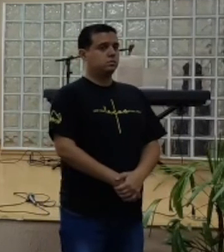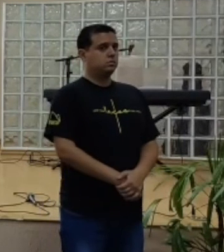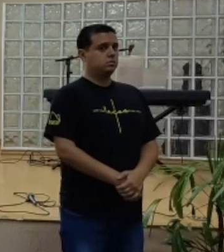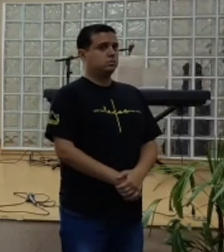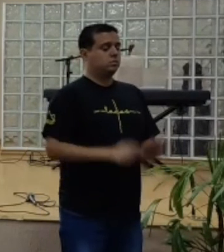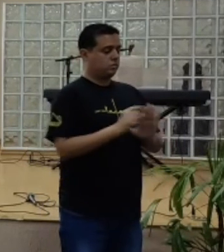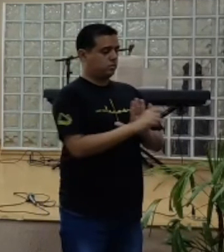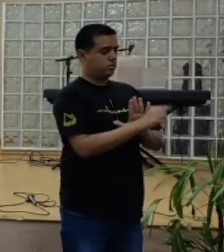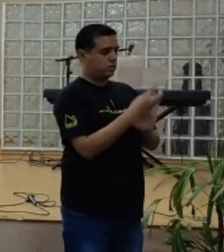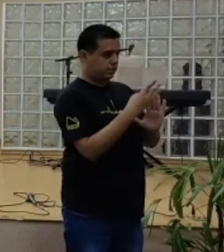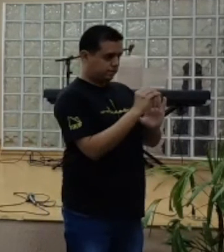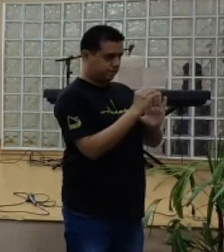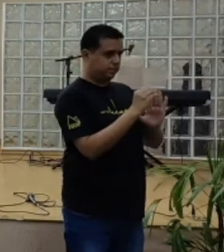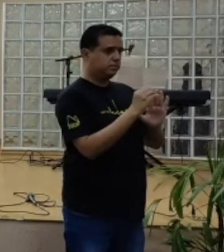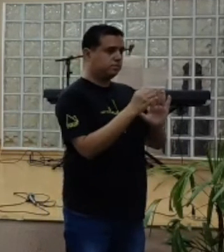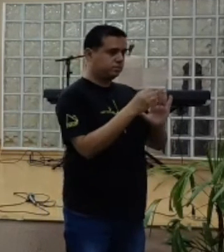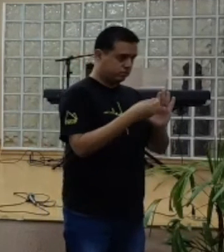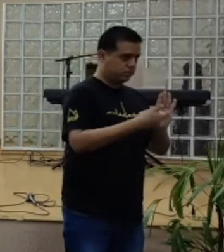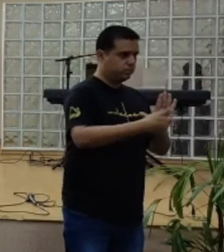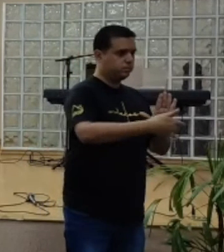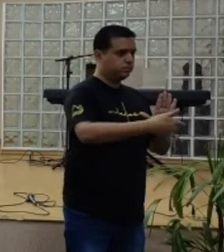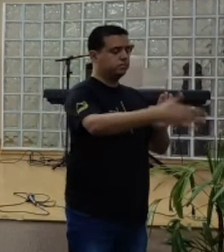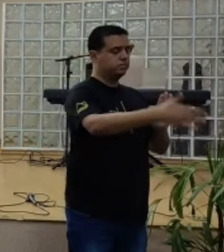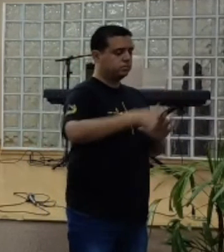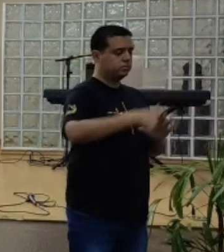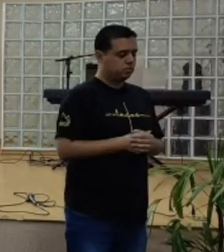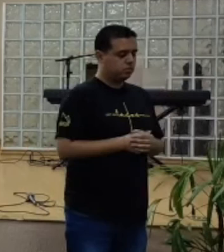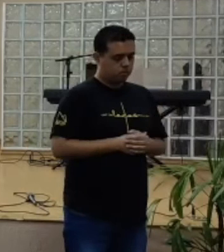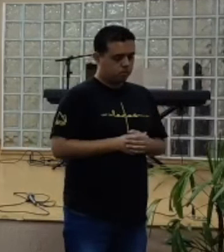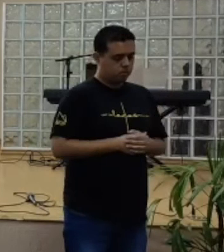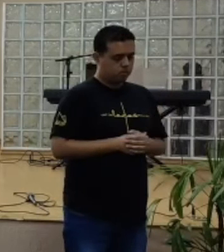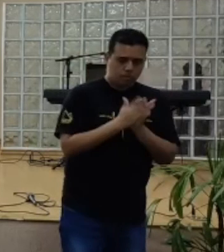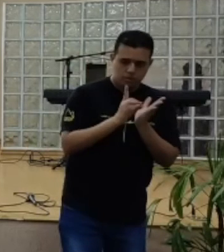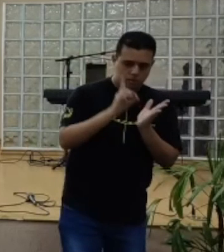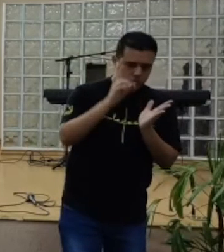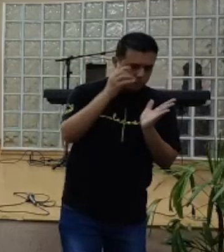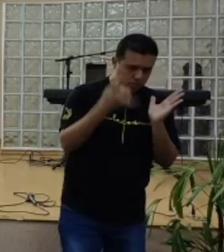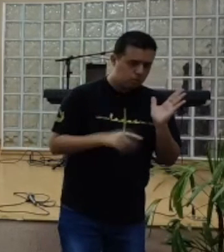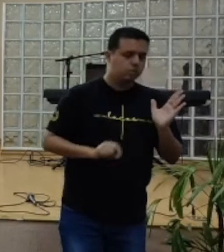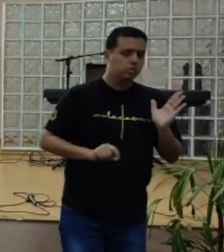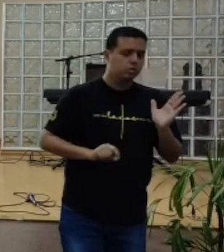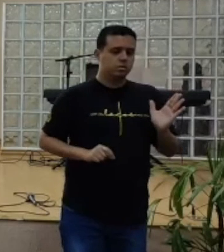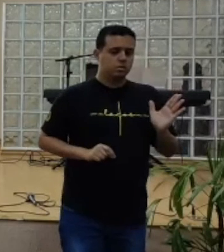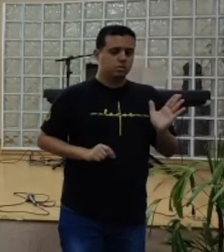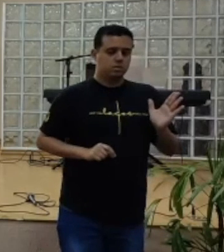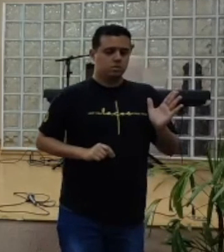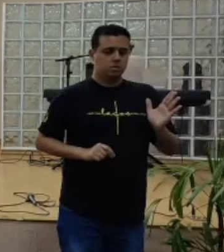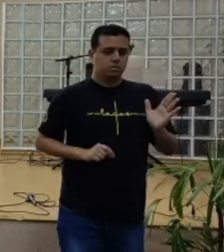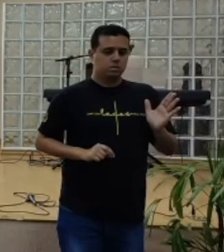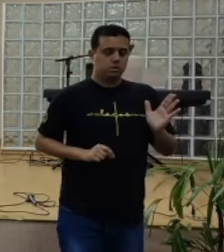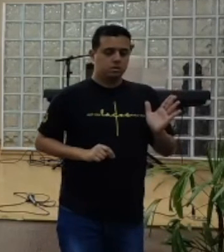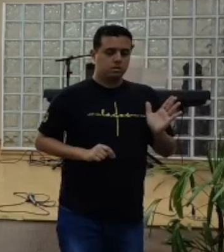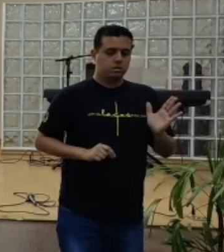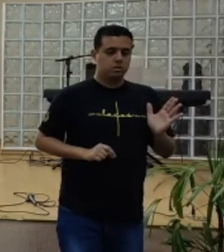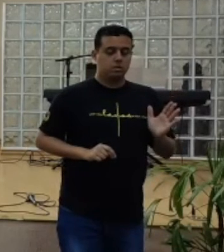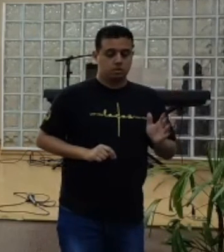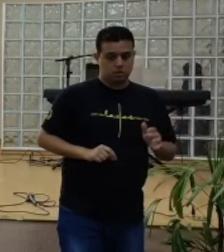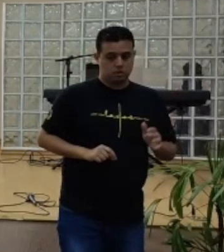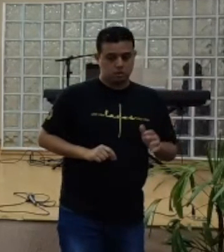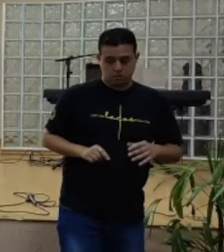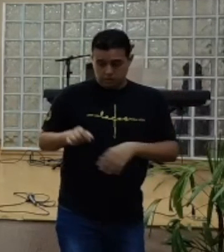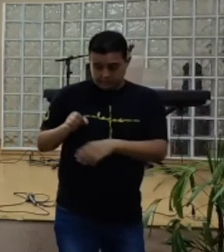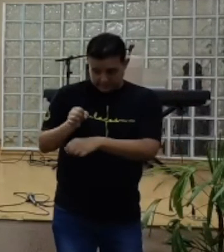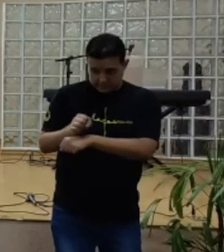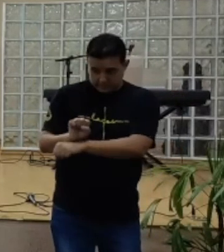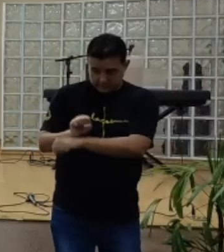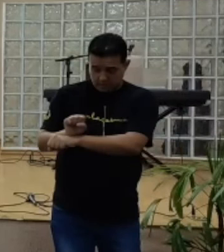30 em diante. Mas o que diz a Escritura? Ela diz: mande embora a escrava